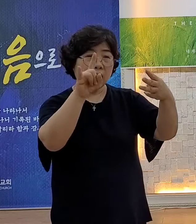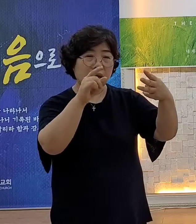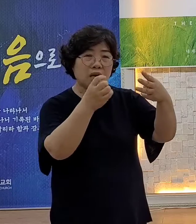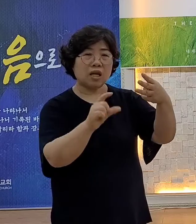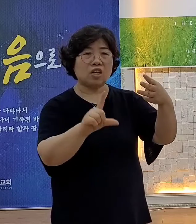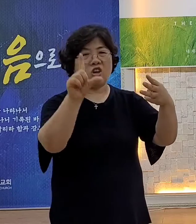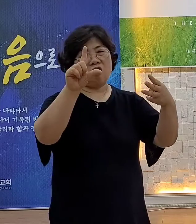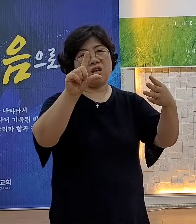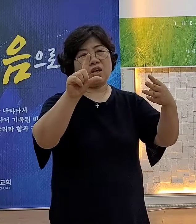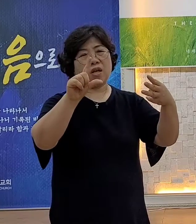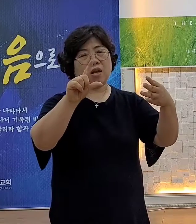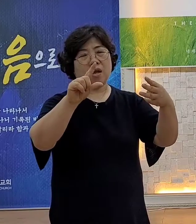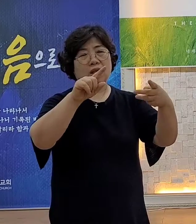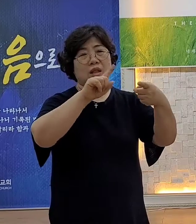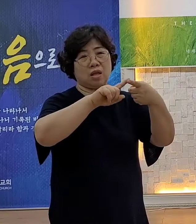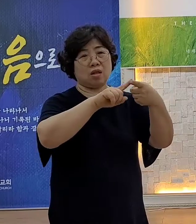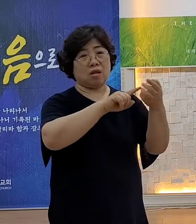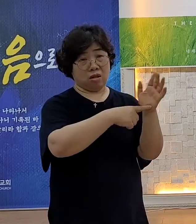꼭 말씀합니다.